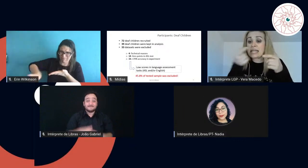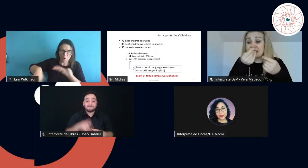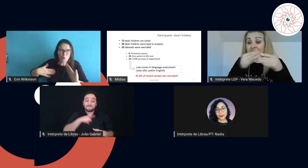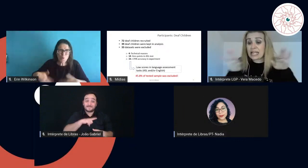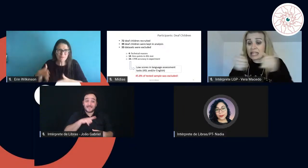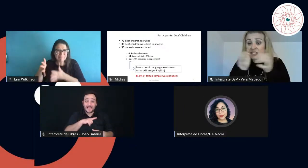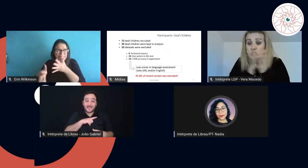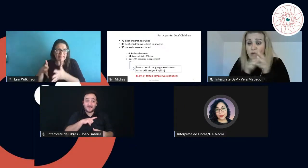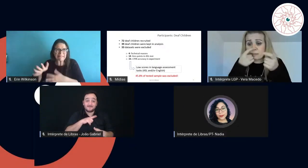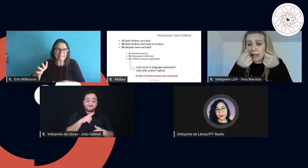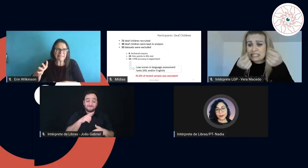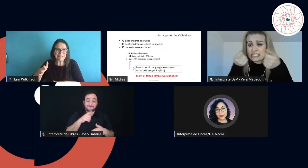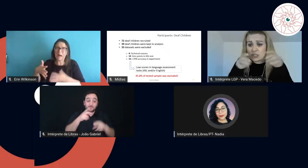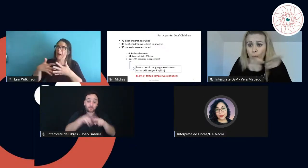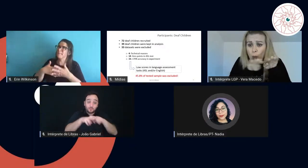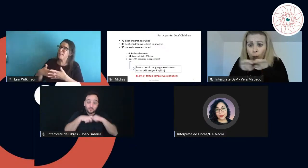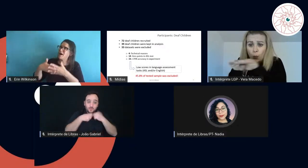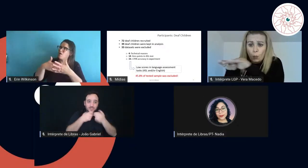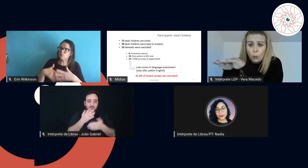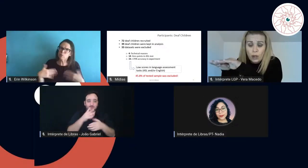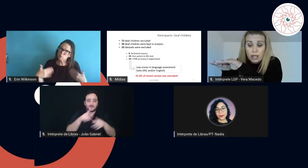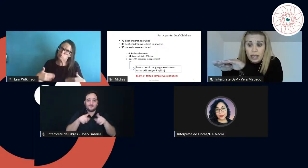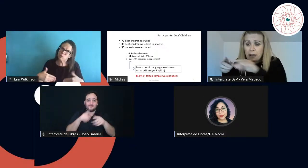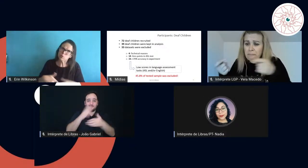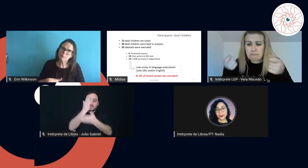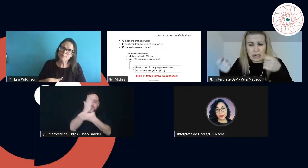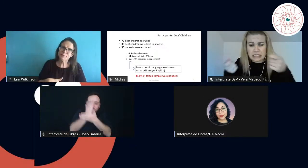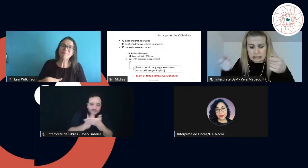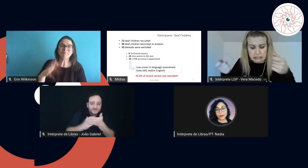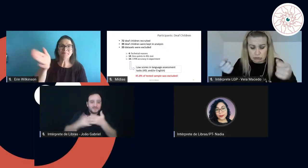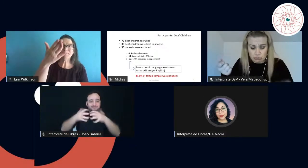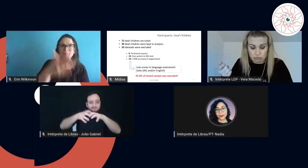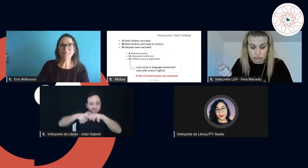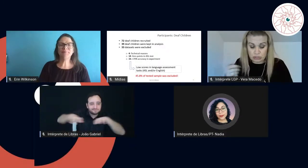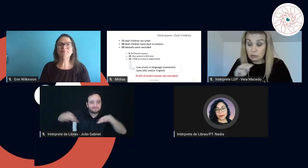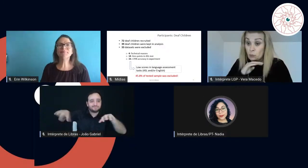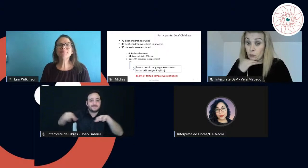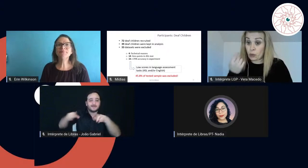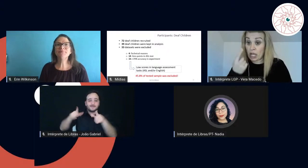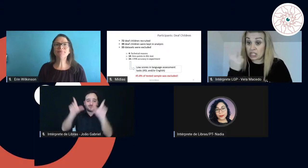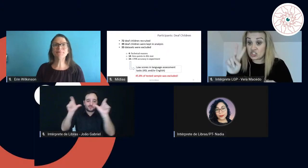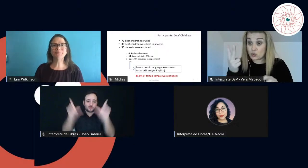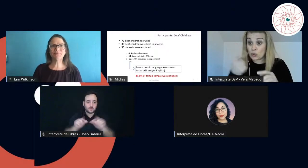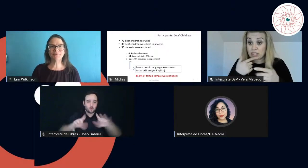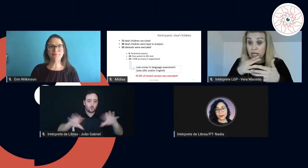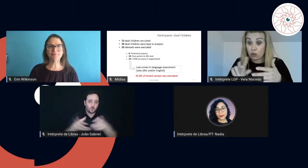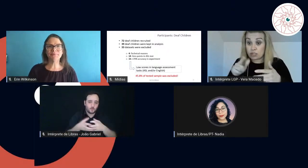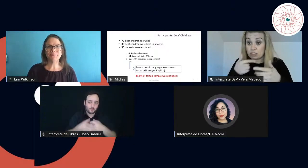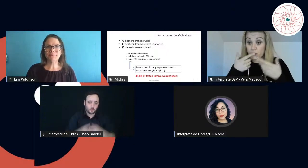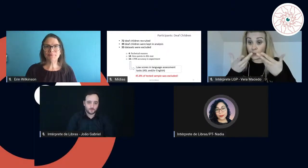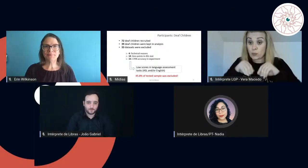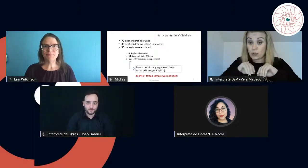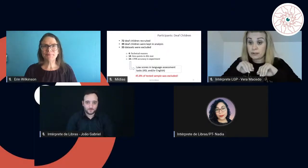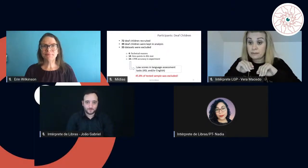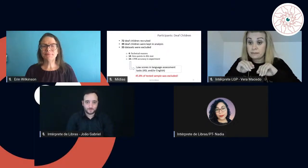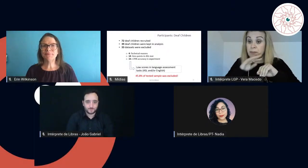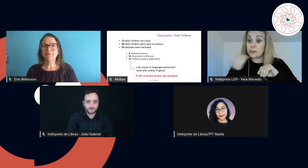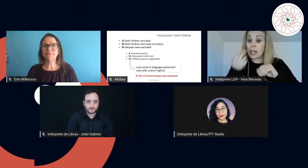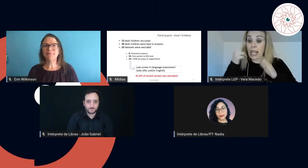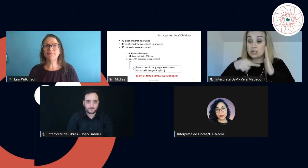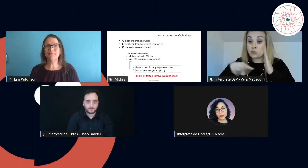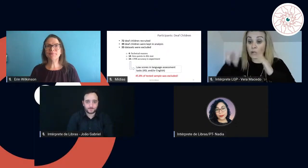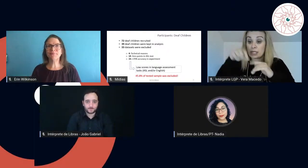Também eram níveis equivalentes de de sinalização e de proficiência leitoura